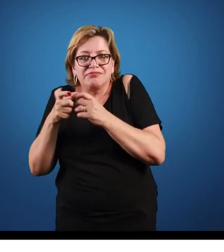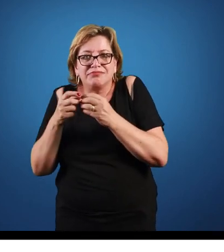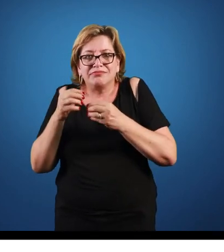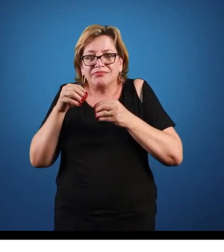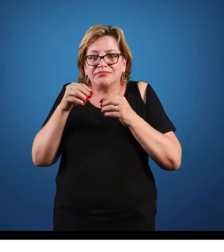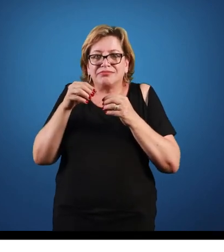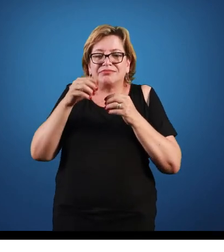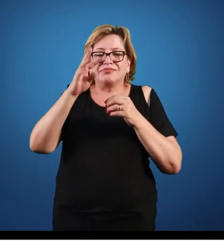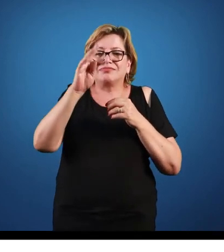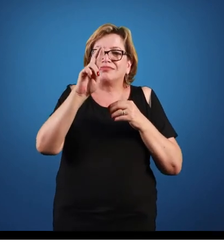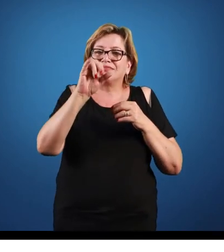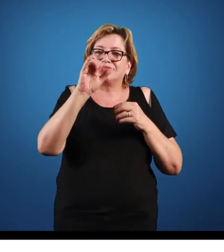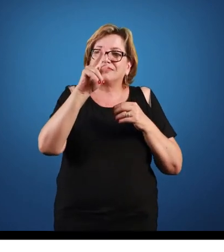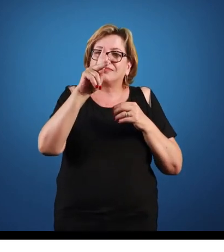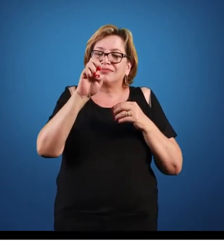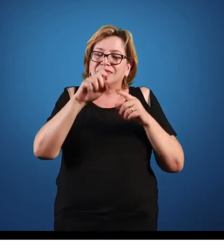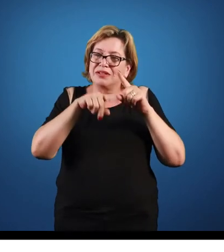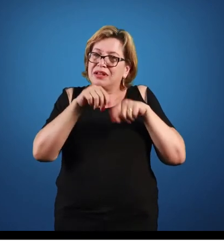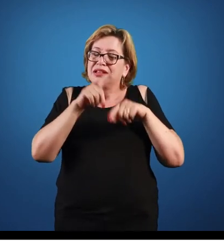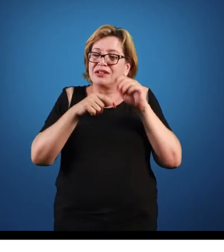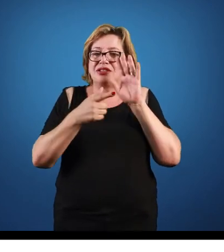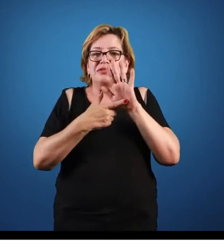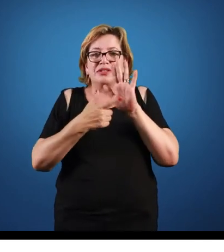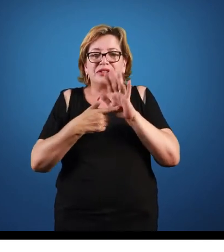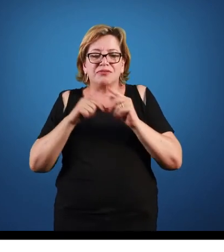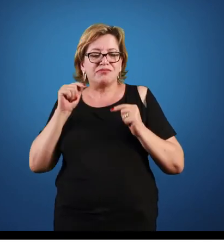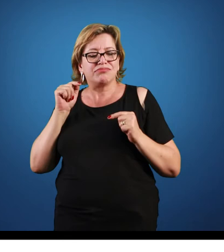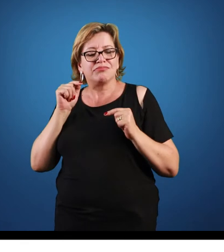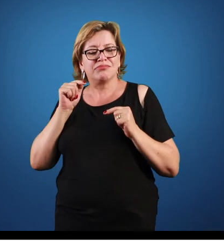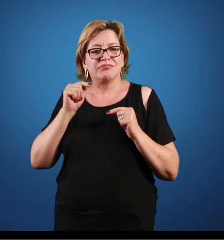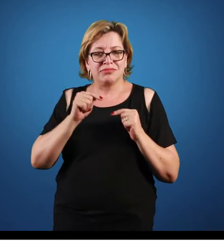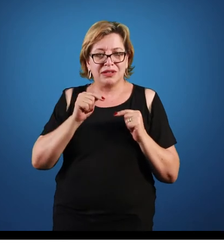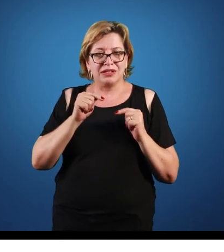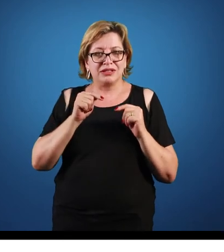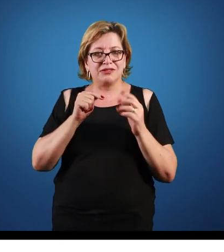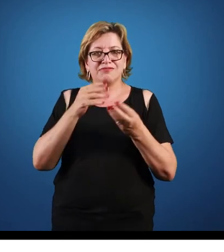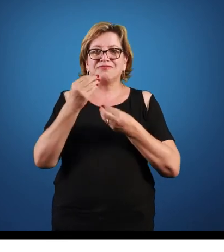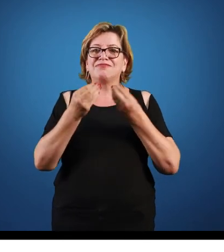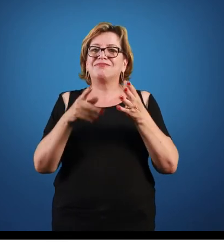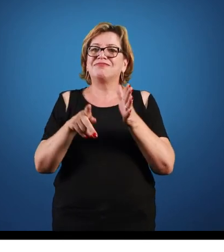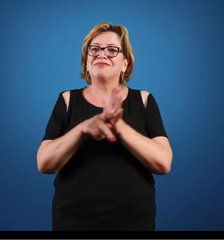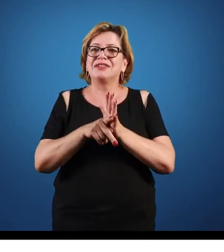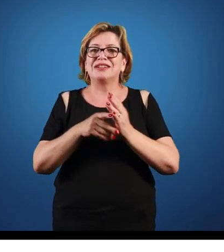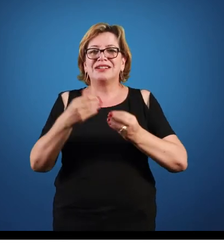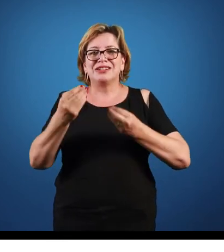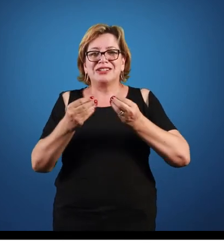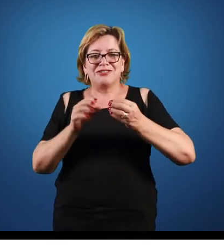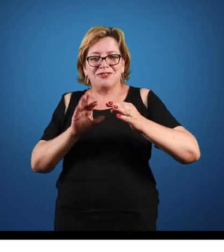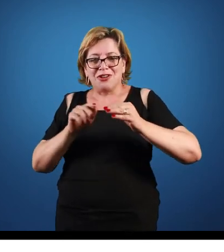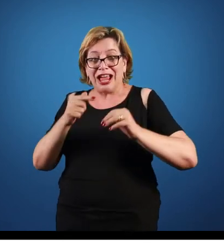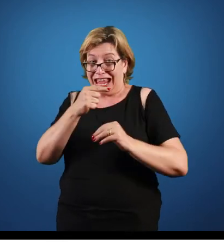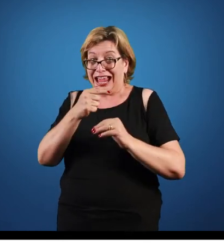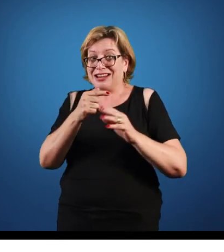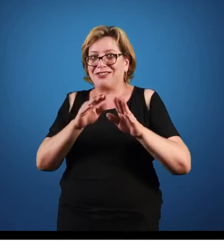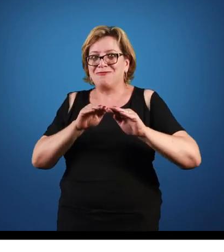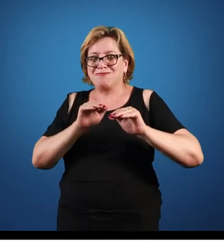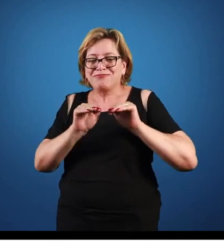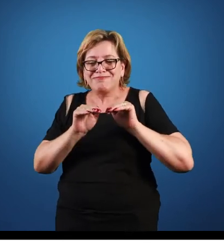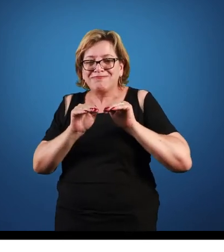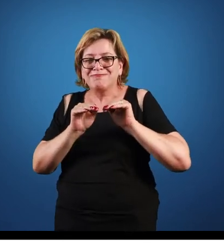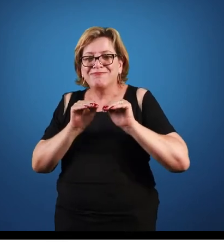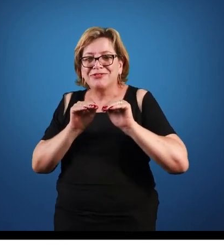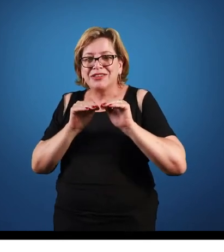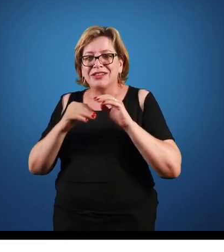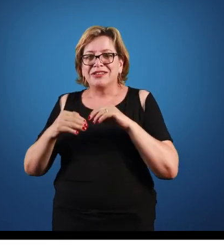com o material que tinha mostrar pra vocês apontando pra nós bonequinho que está lá que prestou o último que o jogo não vai fazer os movimentos então eu vou